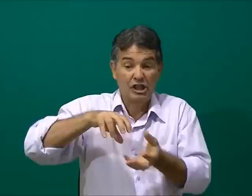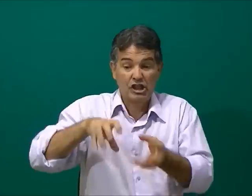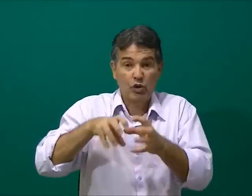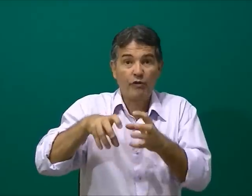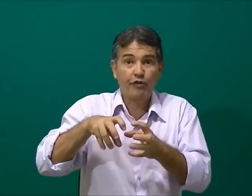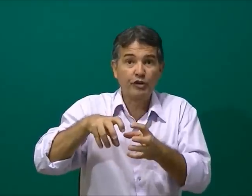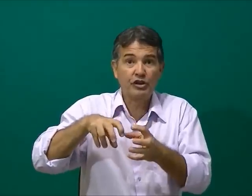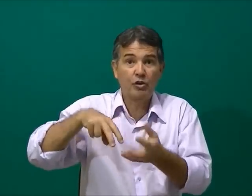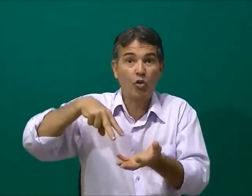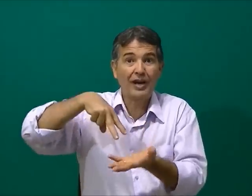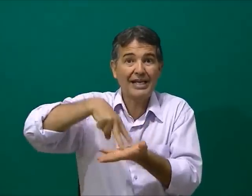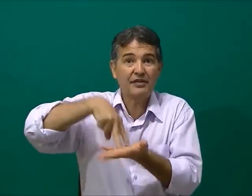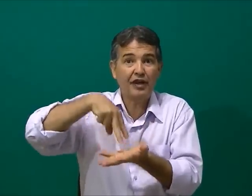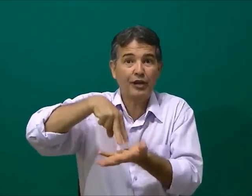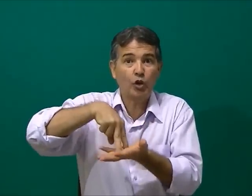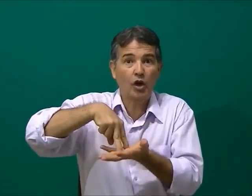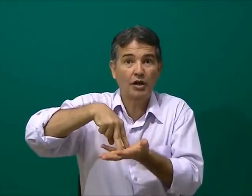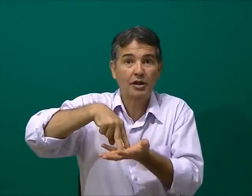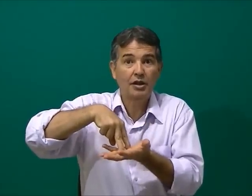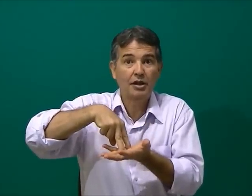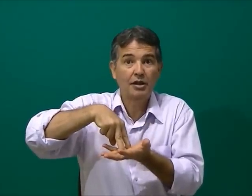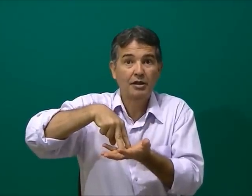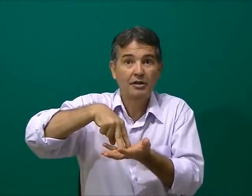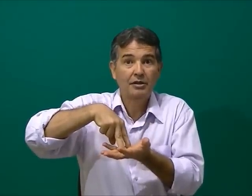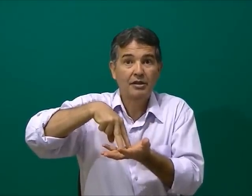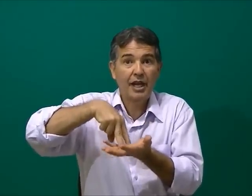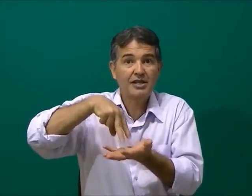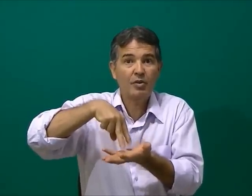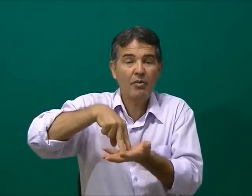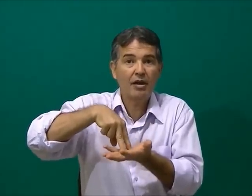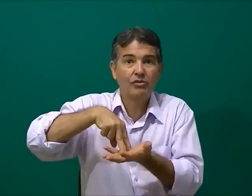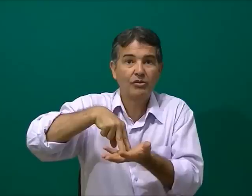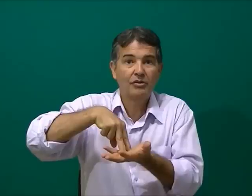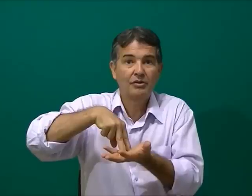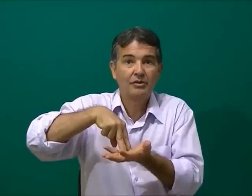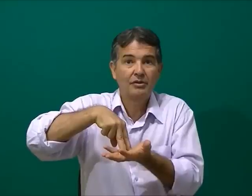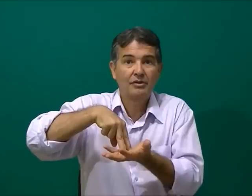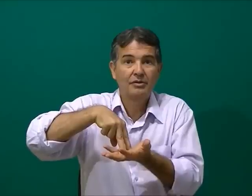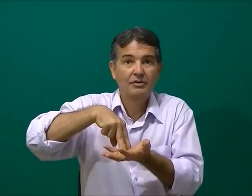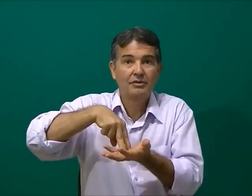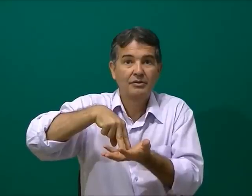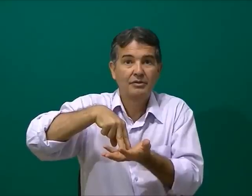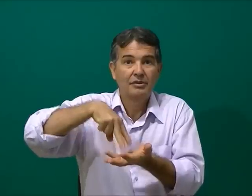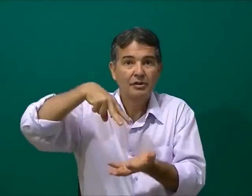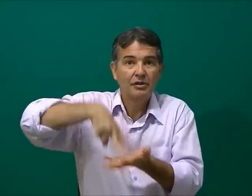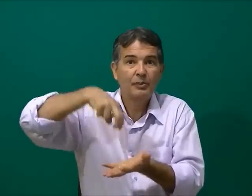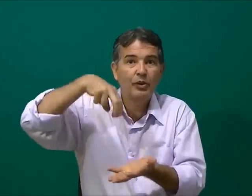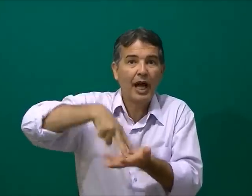se confunde com o classificador nesse momento de pular.